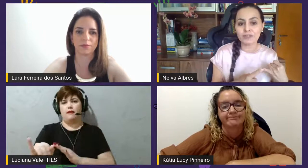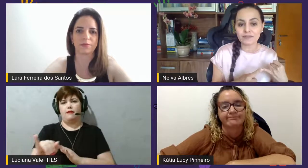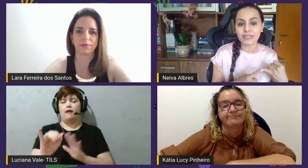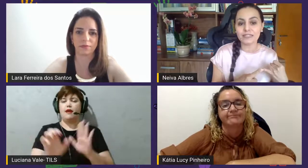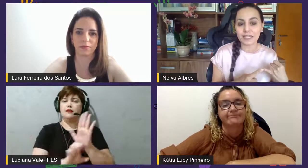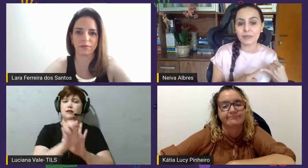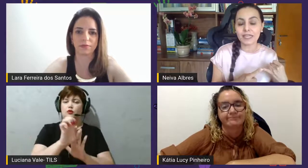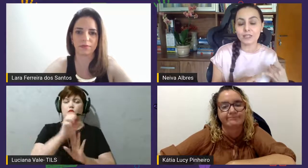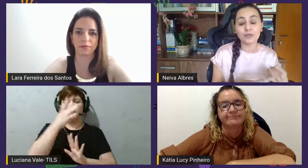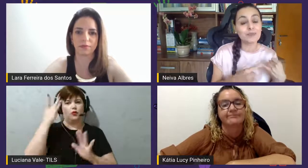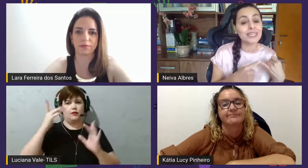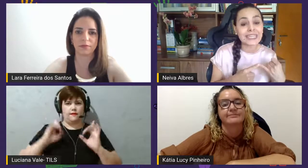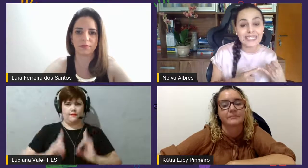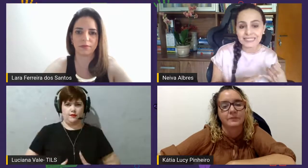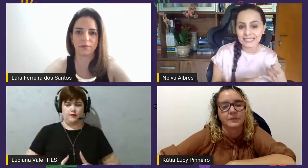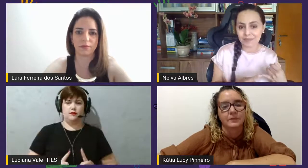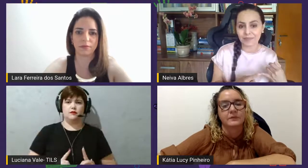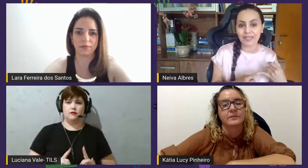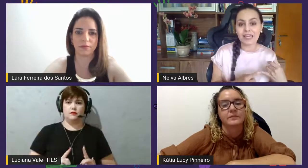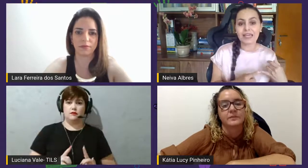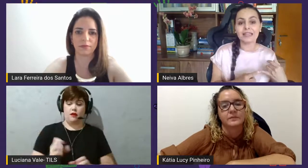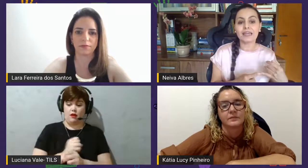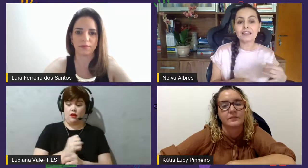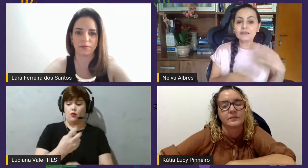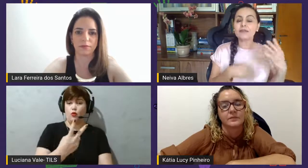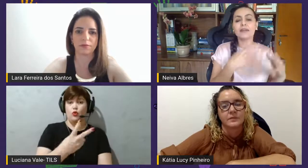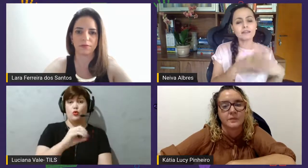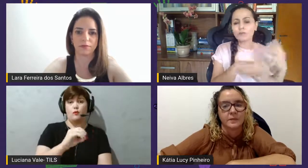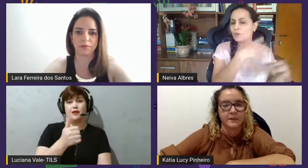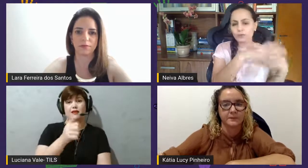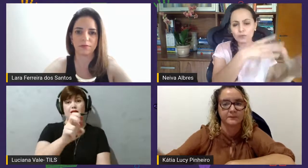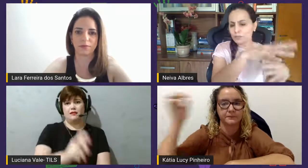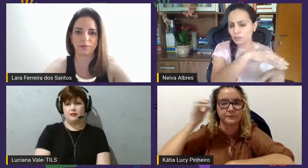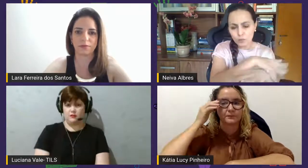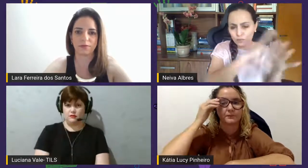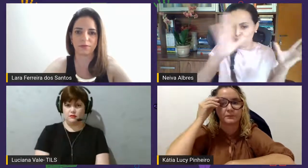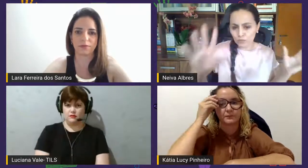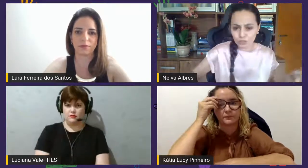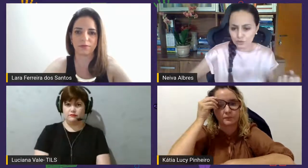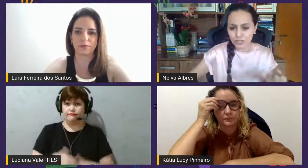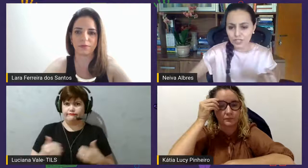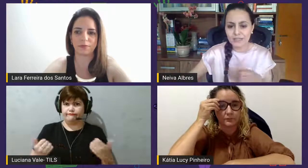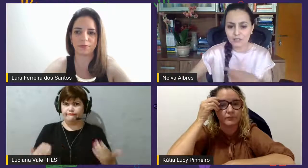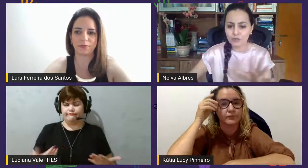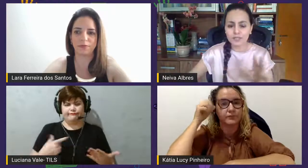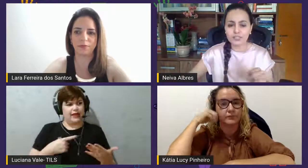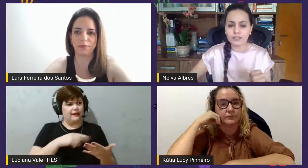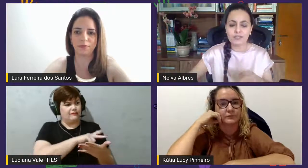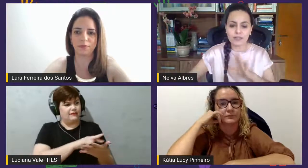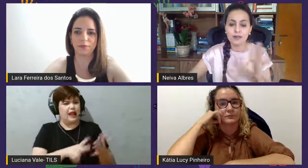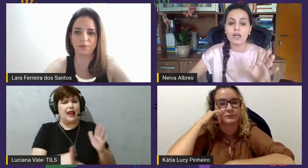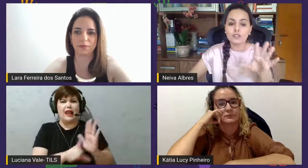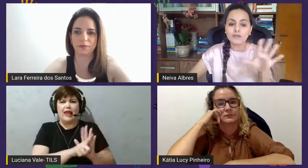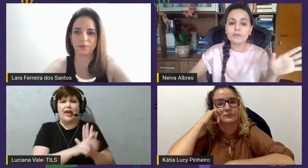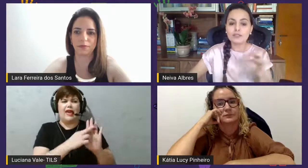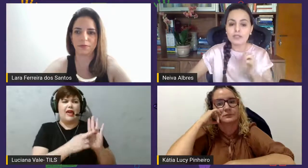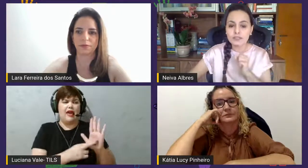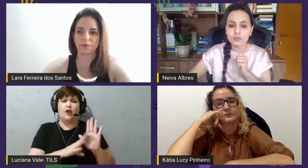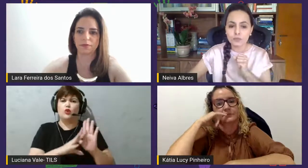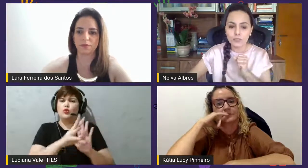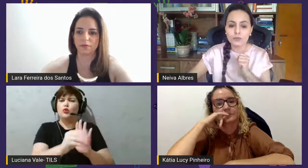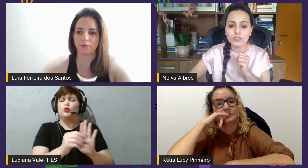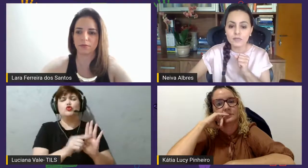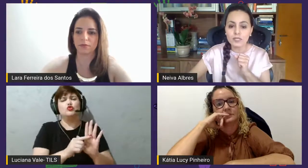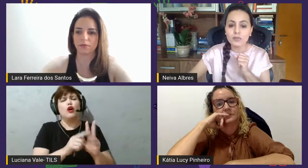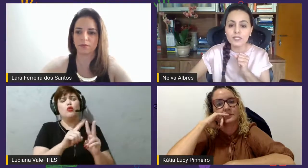Pessoa com Deficiência, a LBI, 2015. Né? E aí tem um outro conjunto de leis e normativas, tal. Só vou mencionar